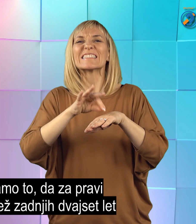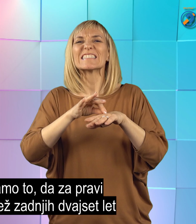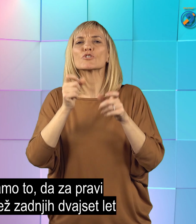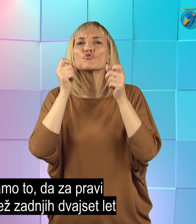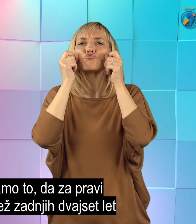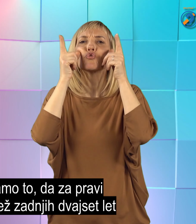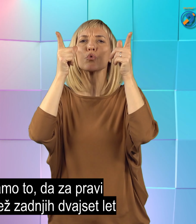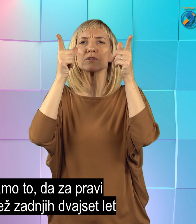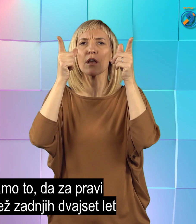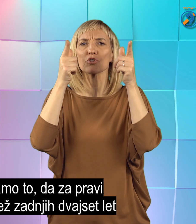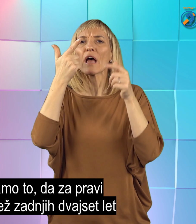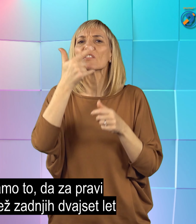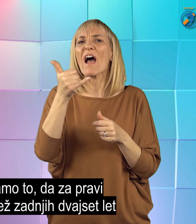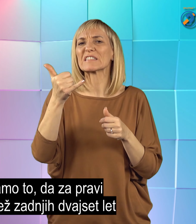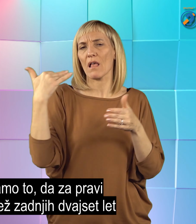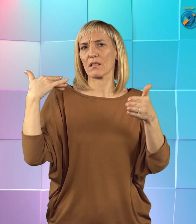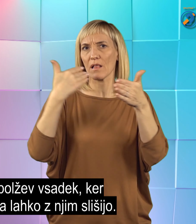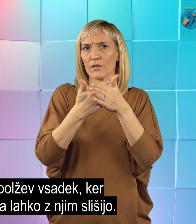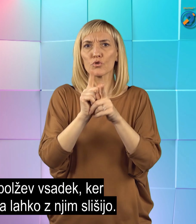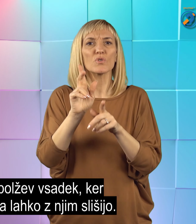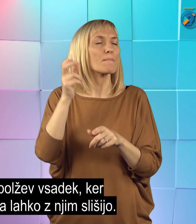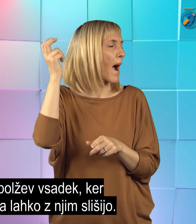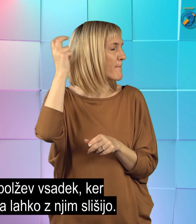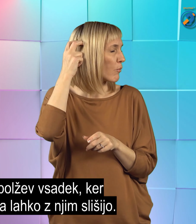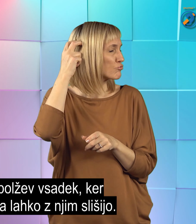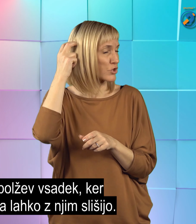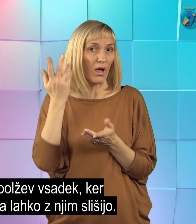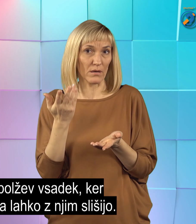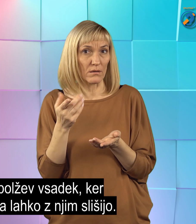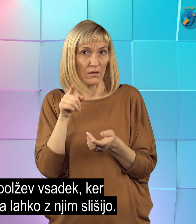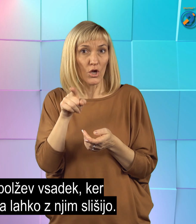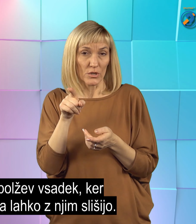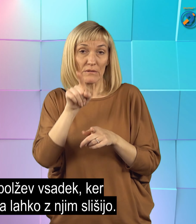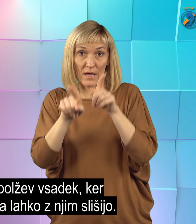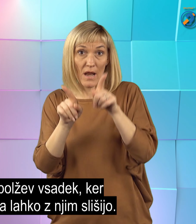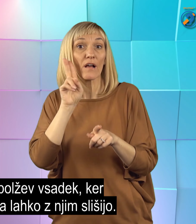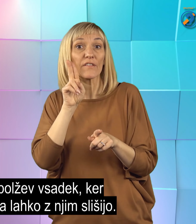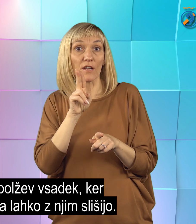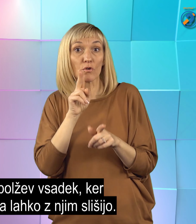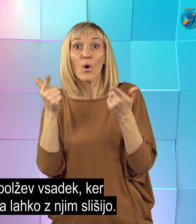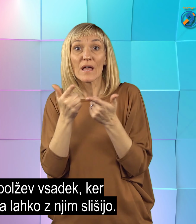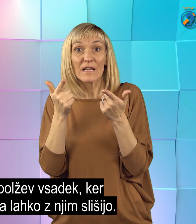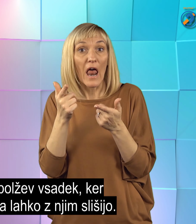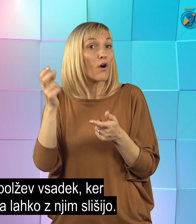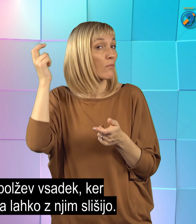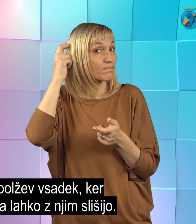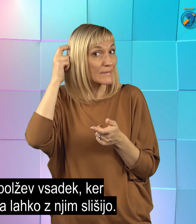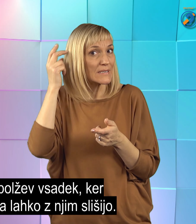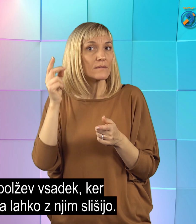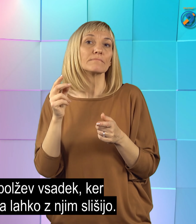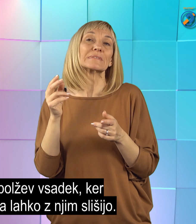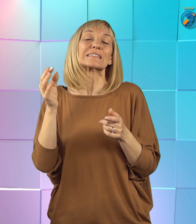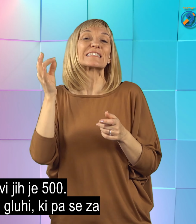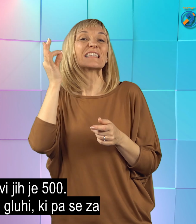čudež zadnjih 20 let pa velja tudi polžev usadek, zato ker nekateri gluhi pa lahko z njim slišijo. V državi jih